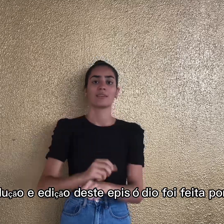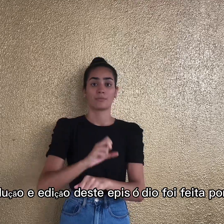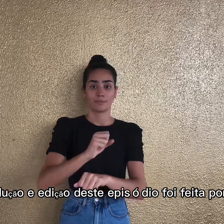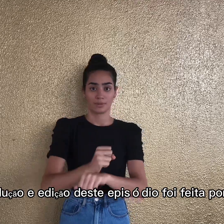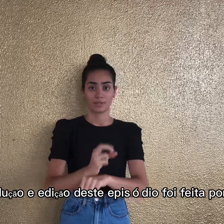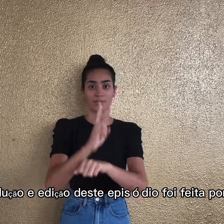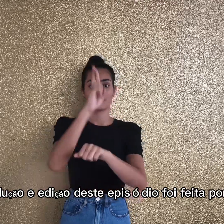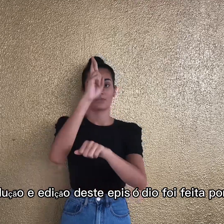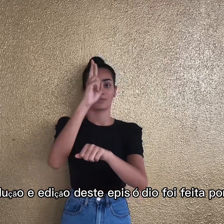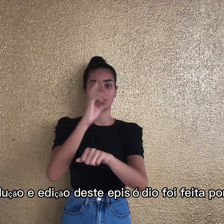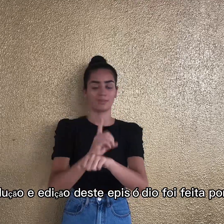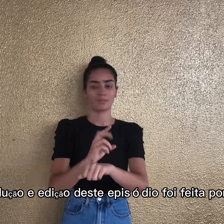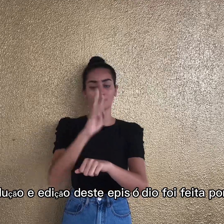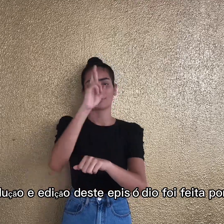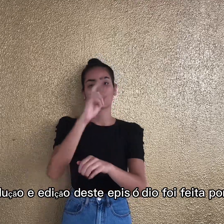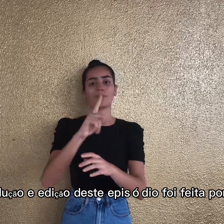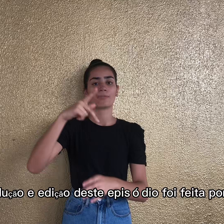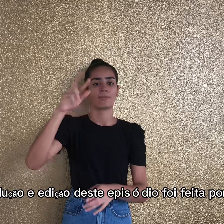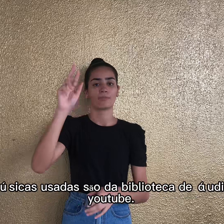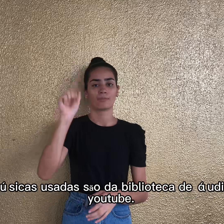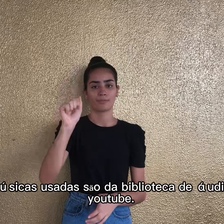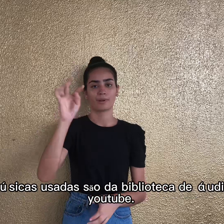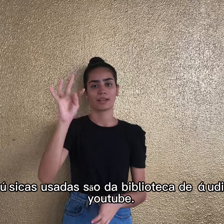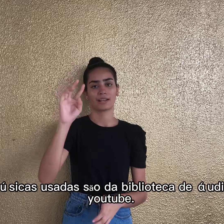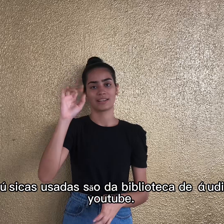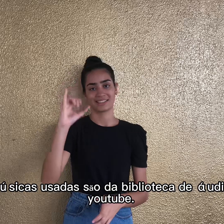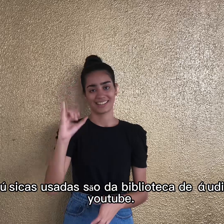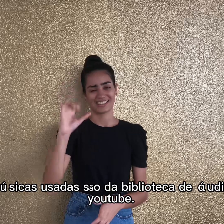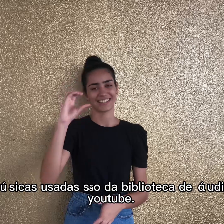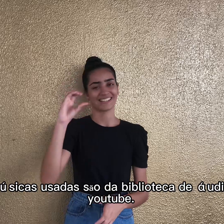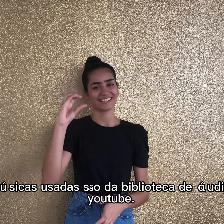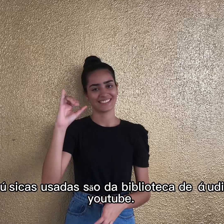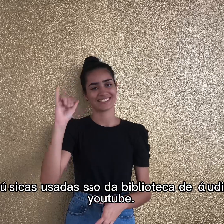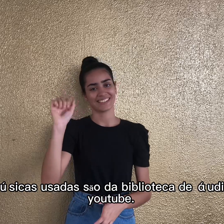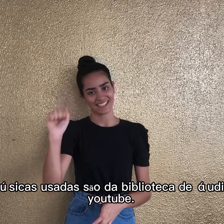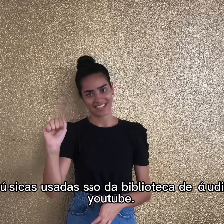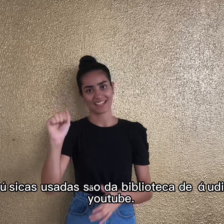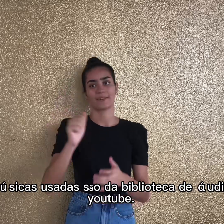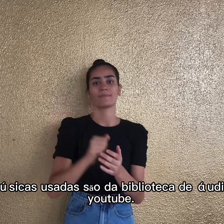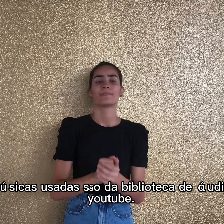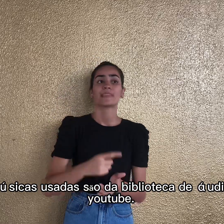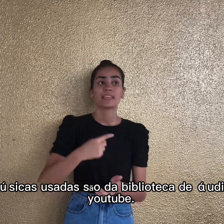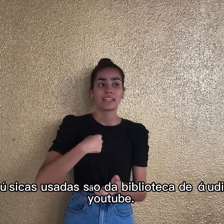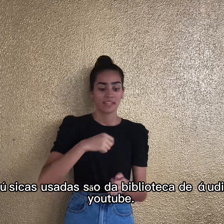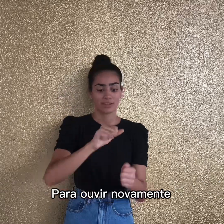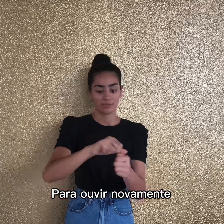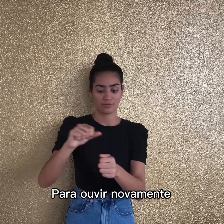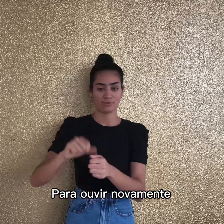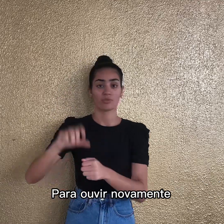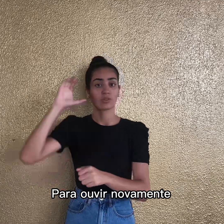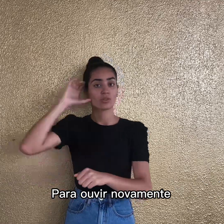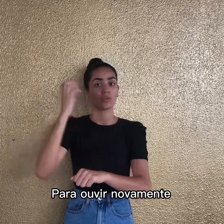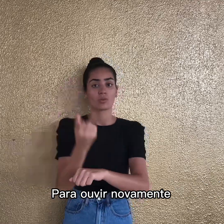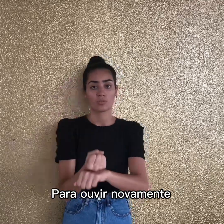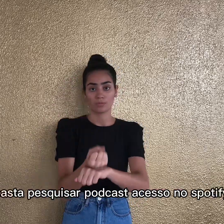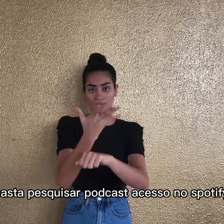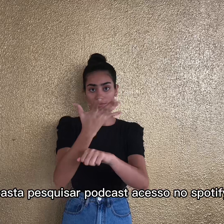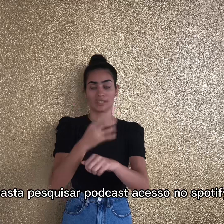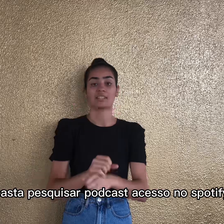deste episódio foi feita por mim. As músicas usadas são da biblioteca de áudio do YouTube. Para ouvir novamente, basta